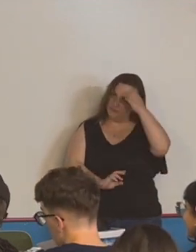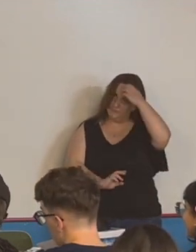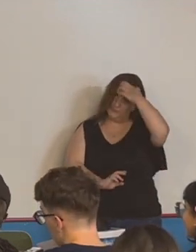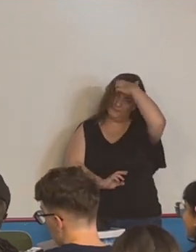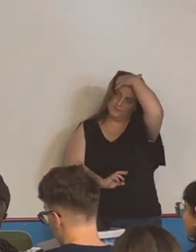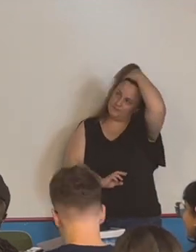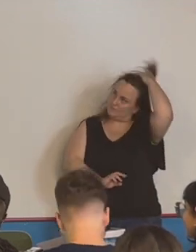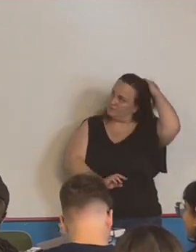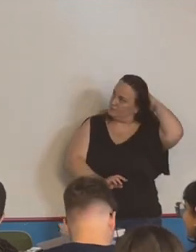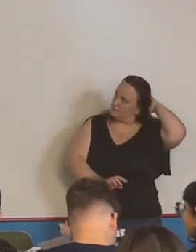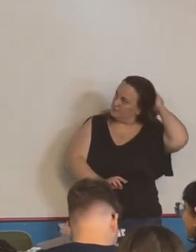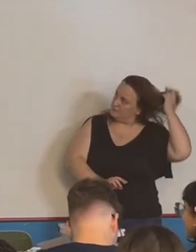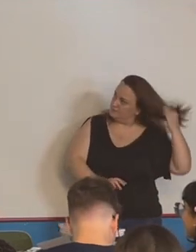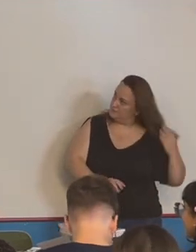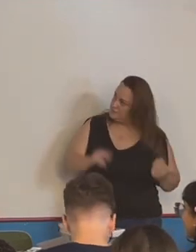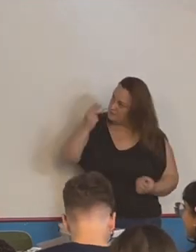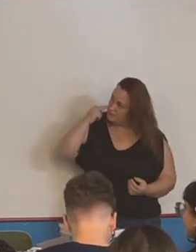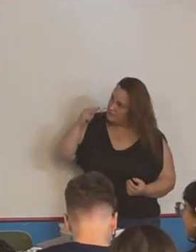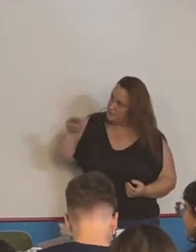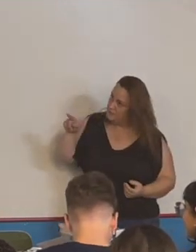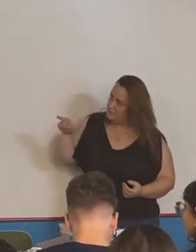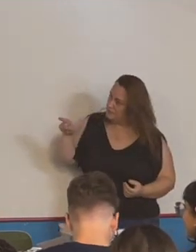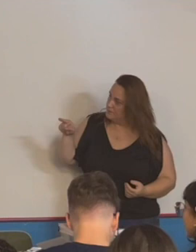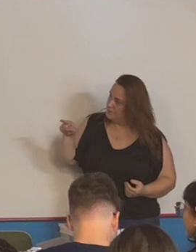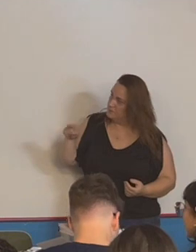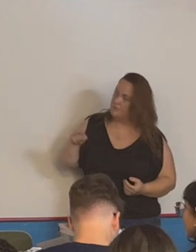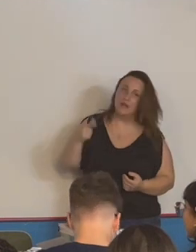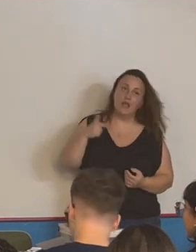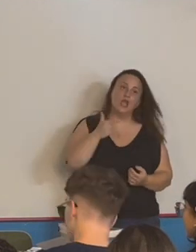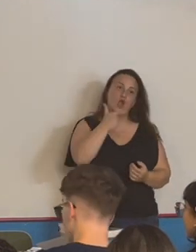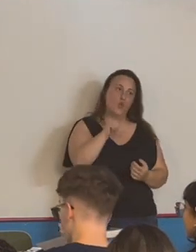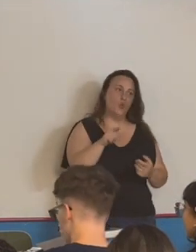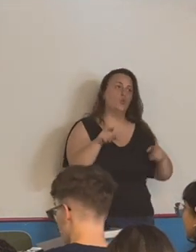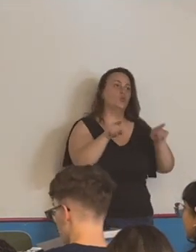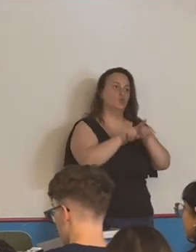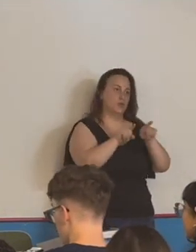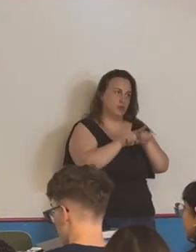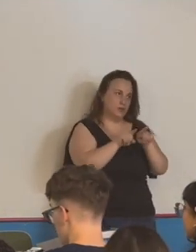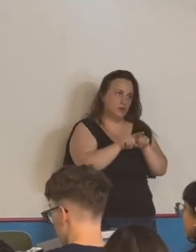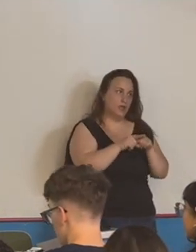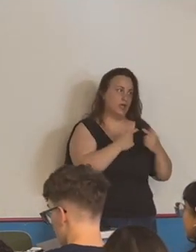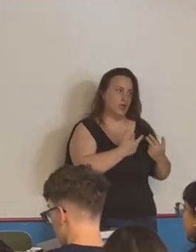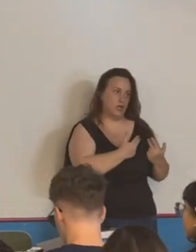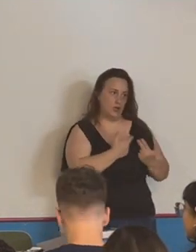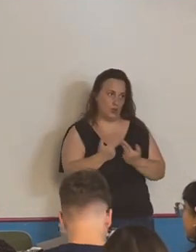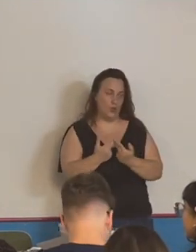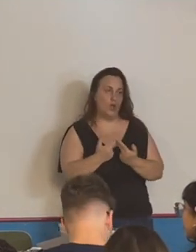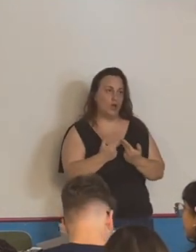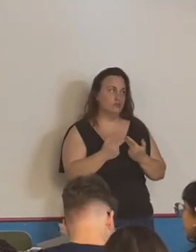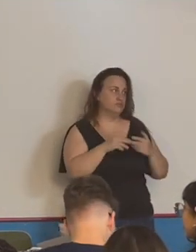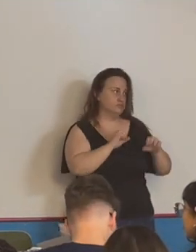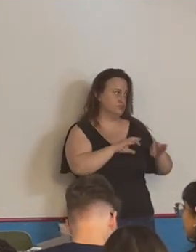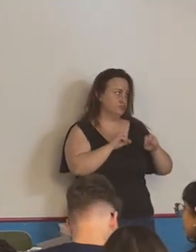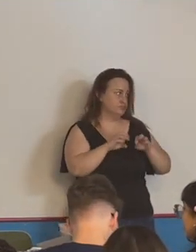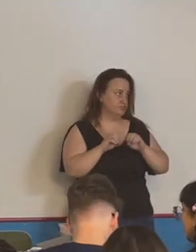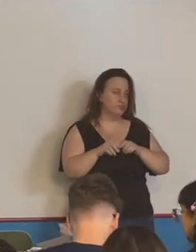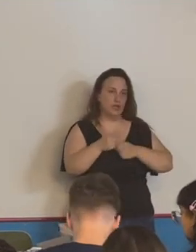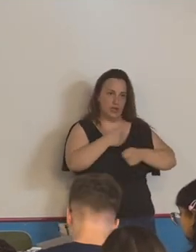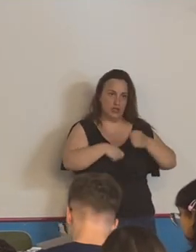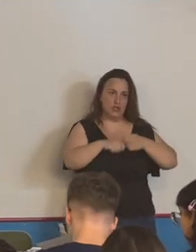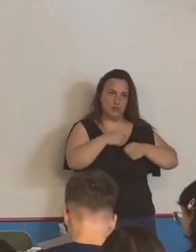Isso aqui, tá vendo, gente? Ó, são outros trabalhos da série Instruções para a Administração das Fazendas,